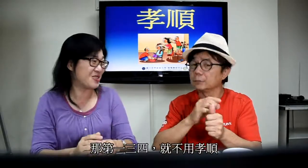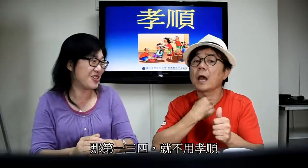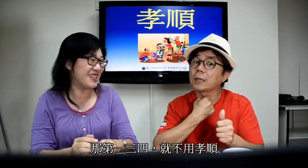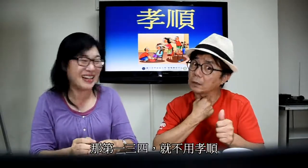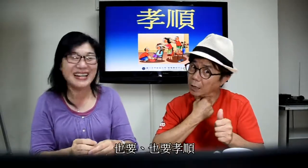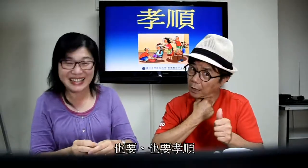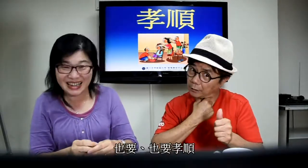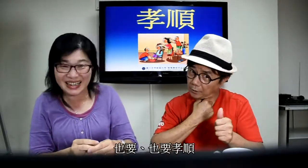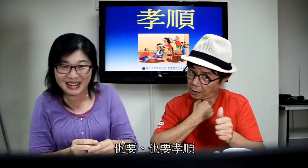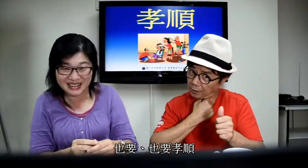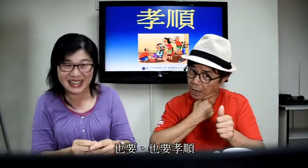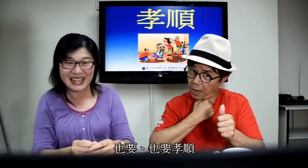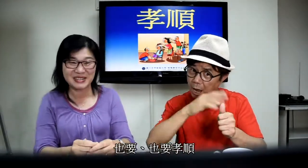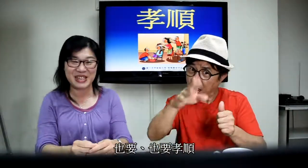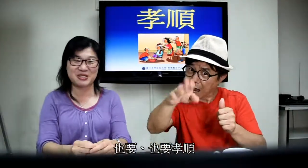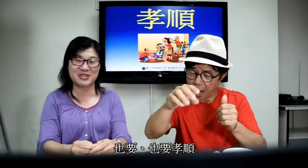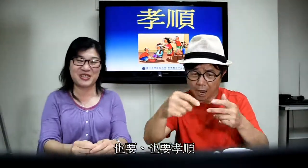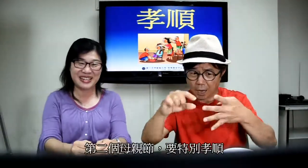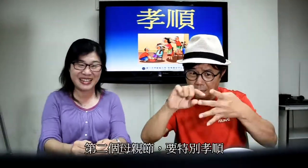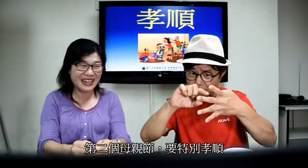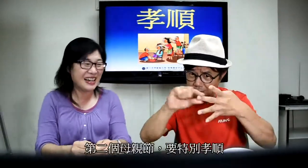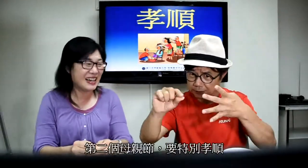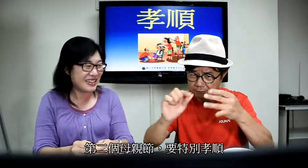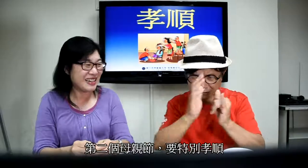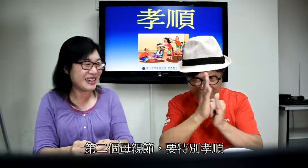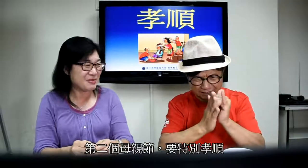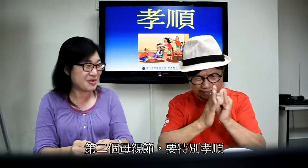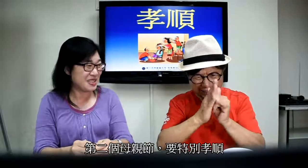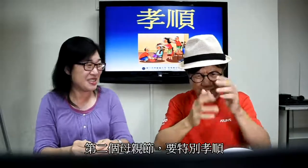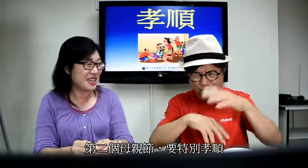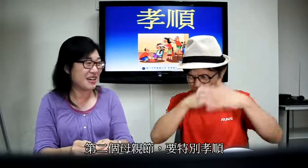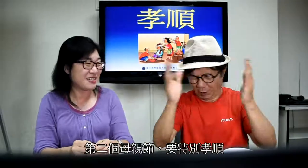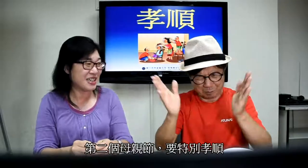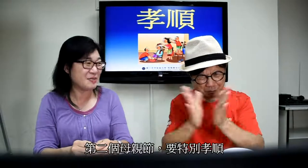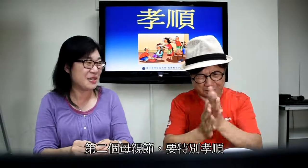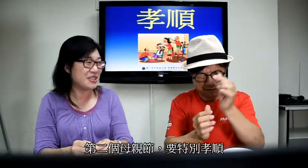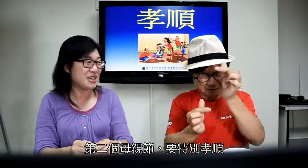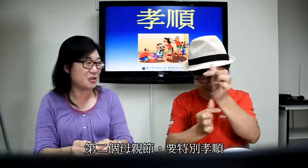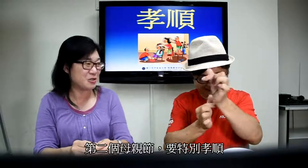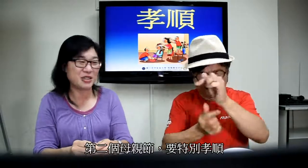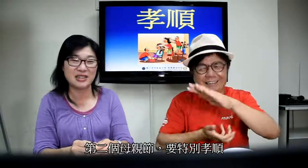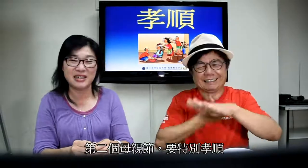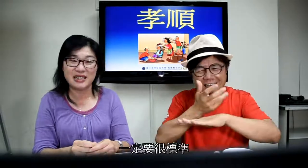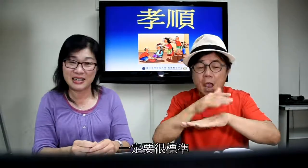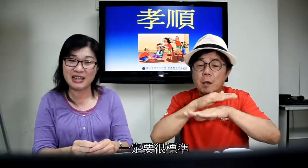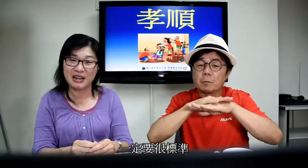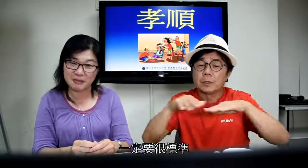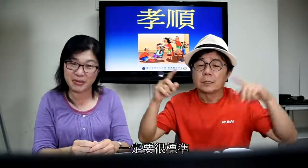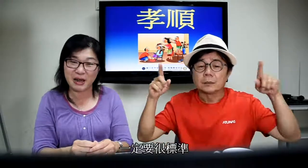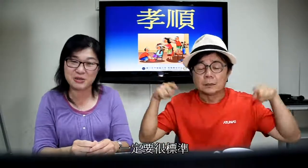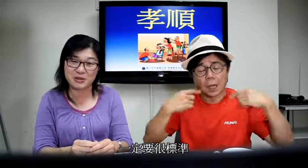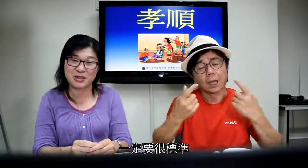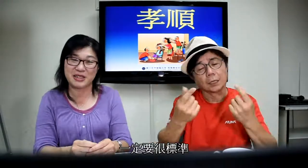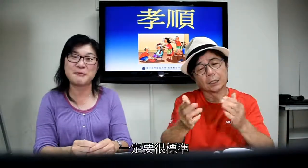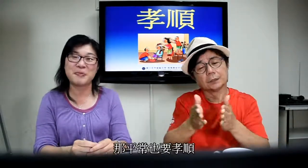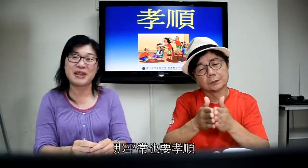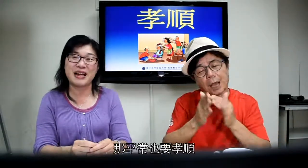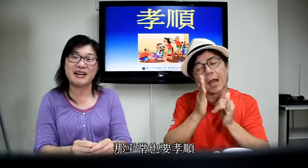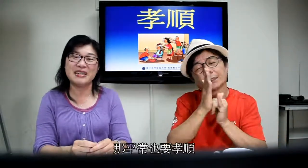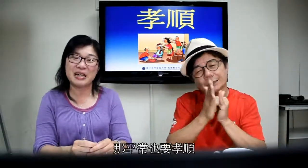了，也要孝顺。第二个母亲节要特别孝顺，一定要很标准。好，那平